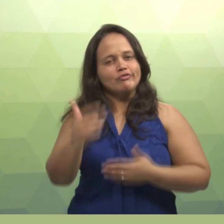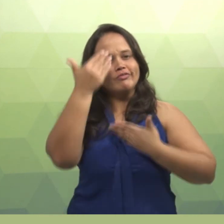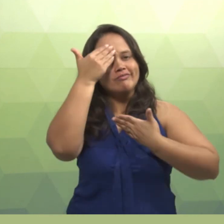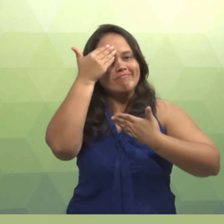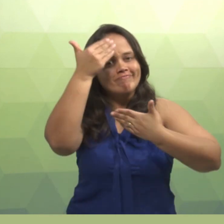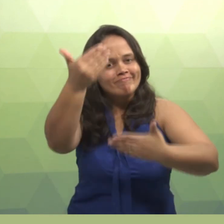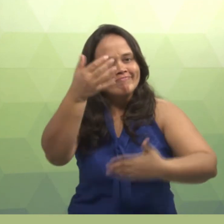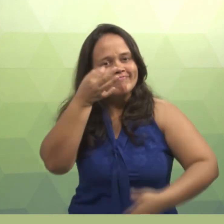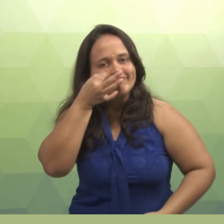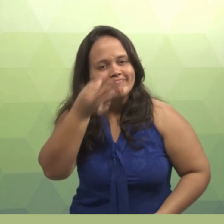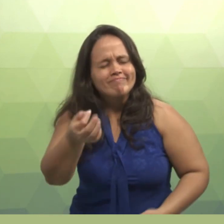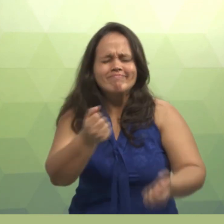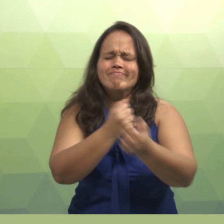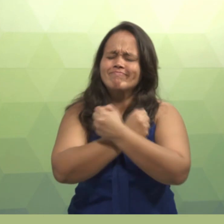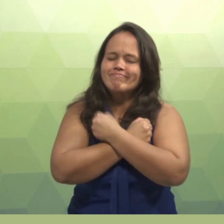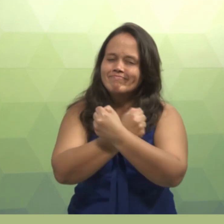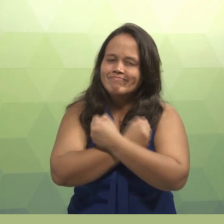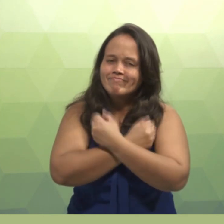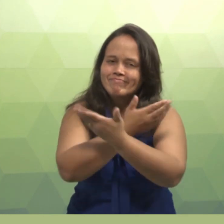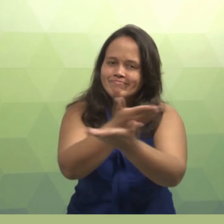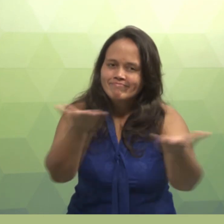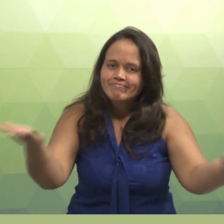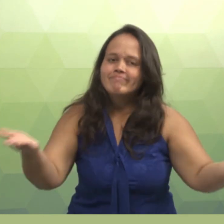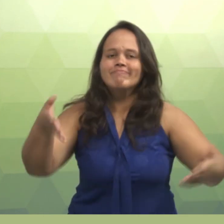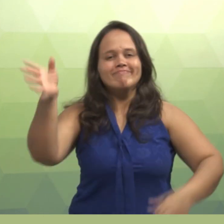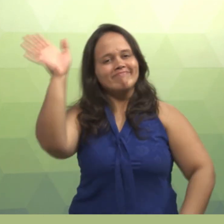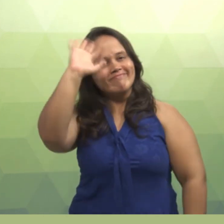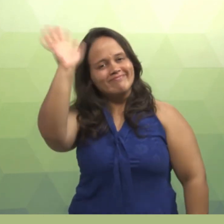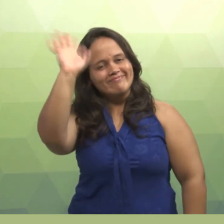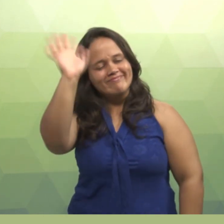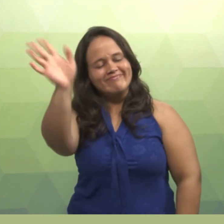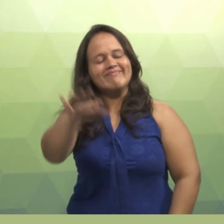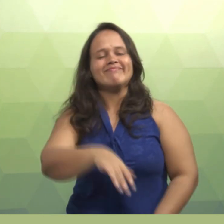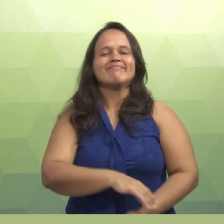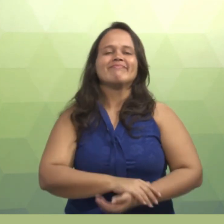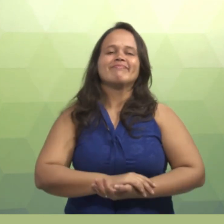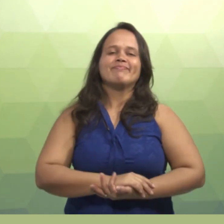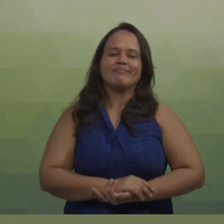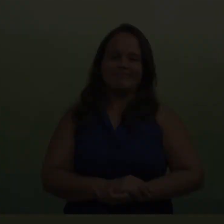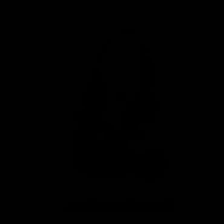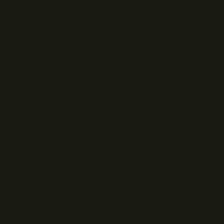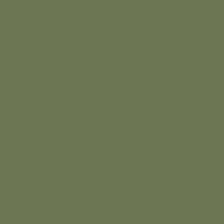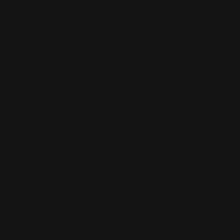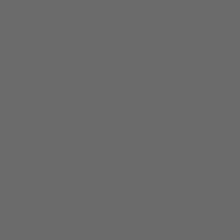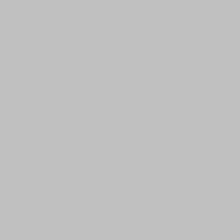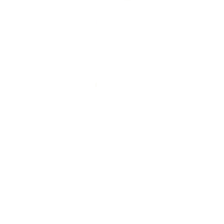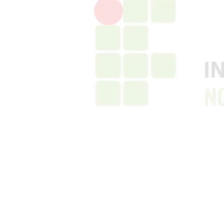vez, muito obrigada pela atenção, um grande abraço a todos e até lá!